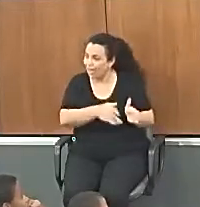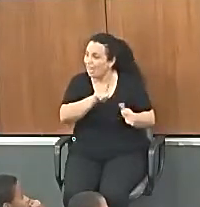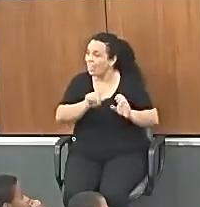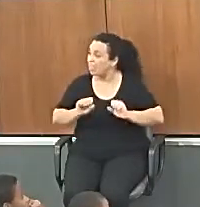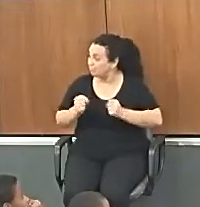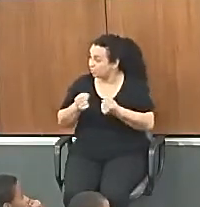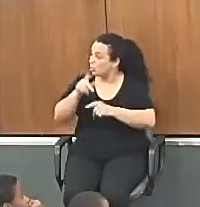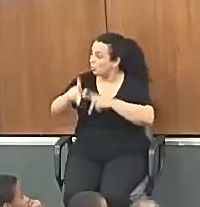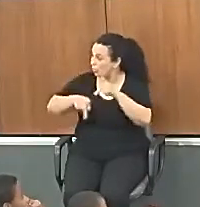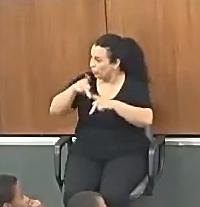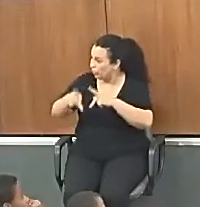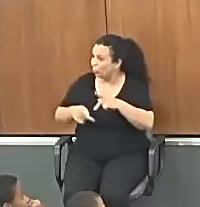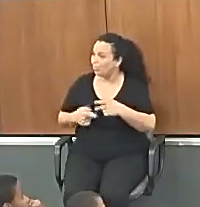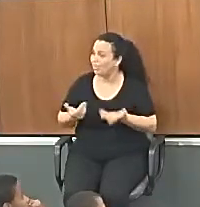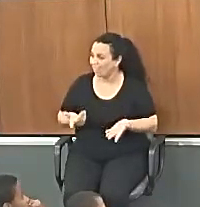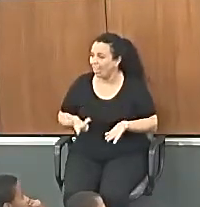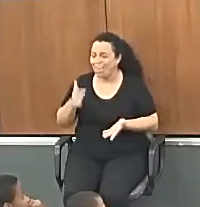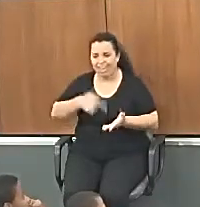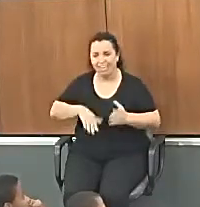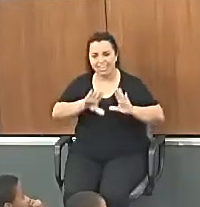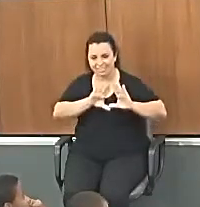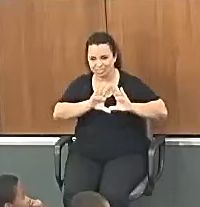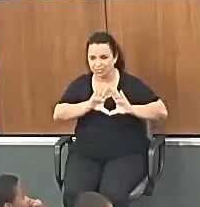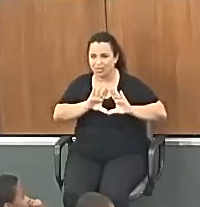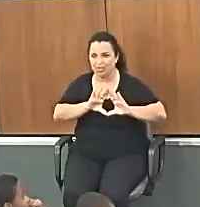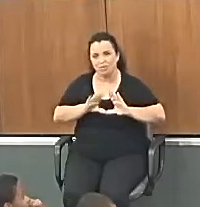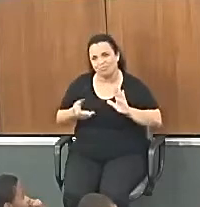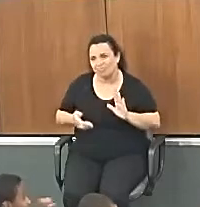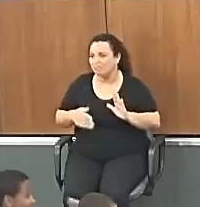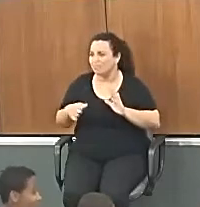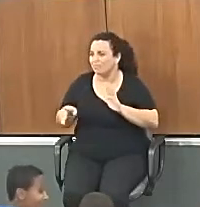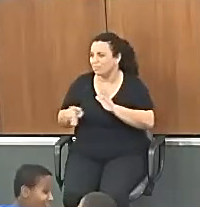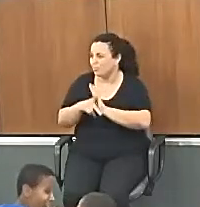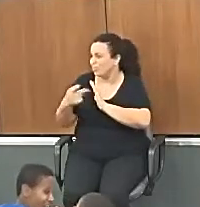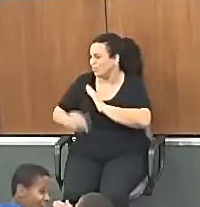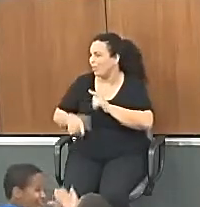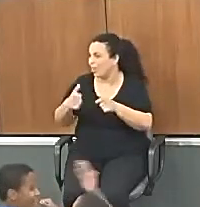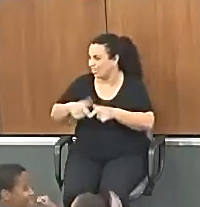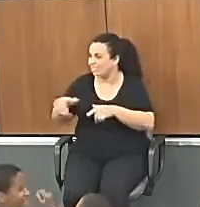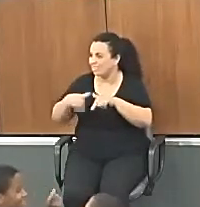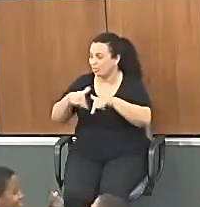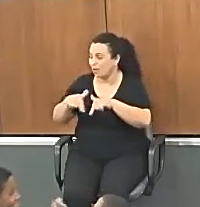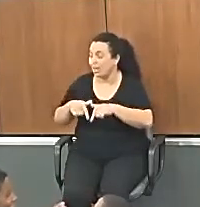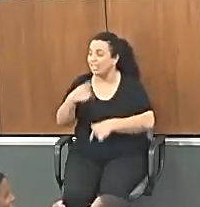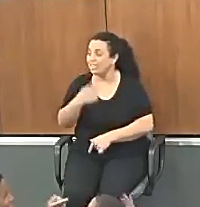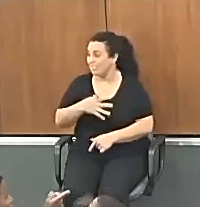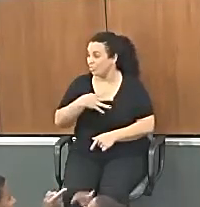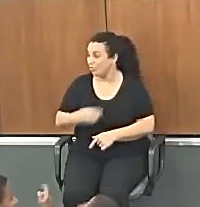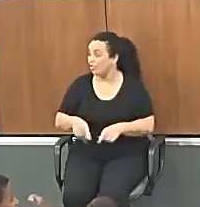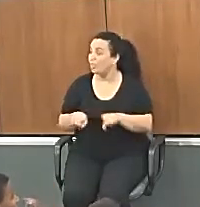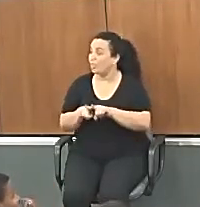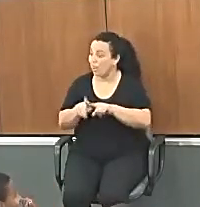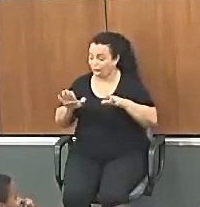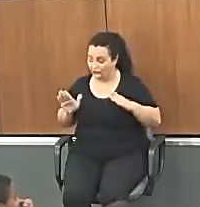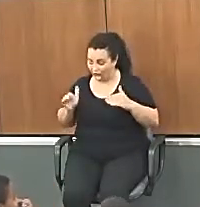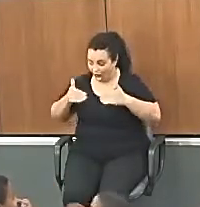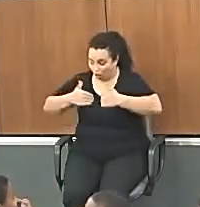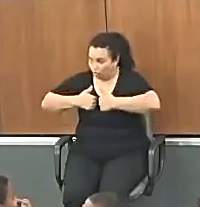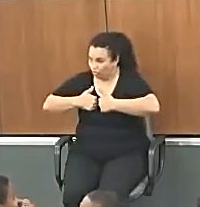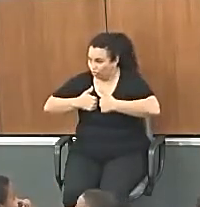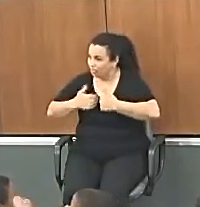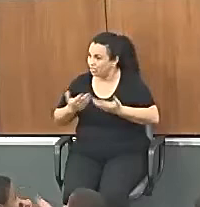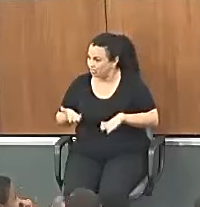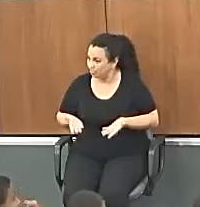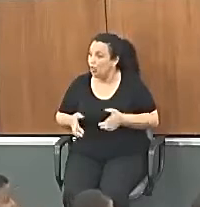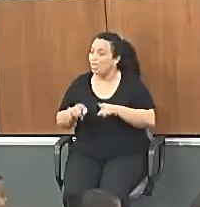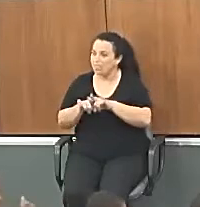está na própria casa né tem um filho é o filho né lá que é com autismo né então ele acompanha de perto assim como deputados